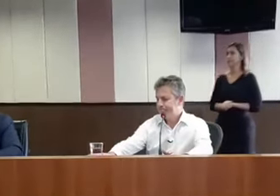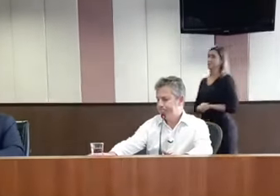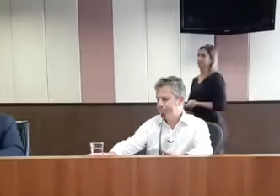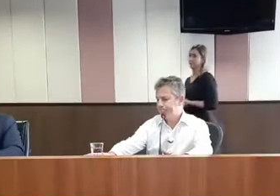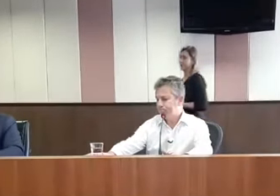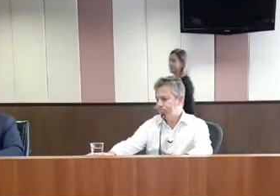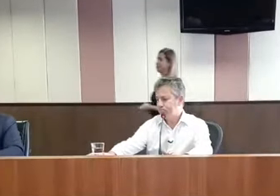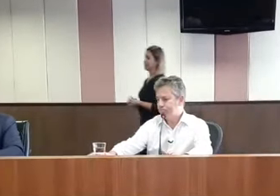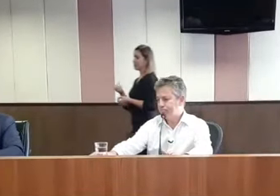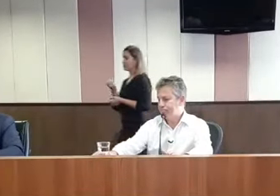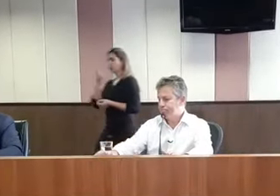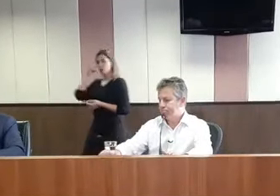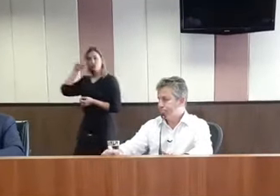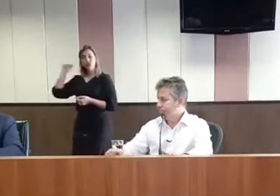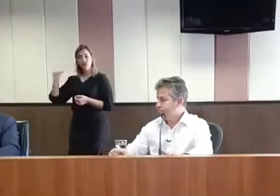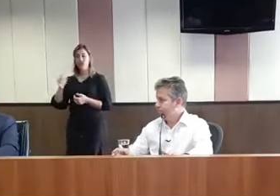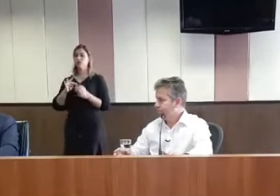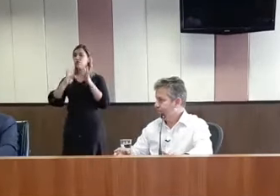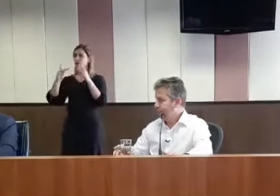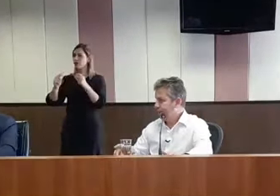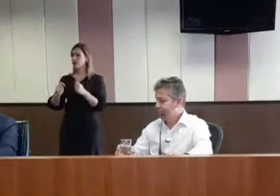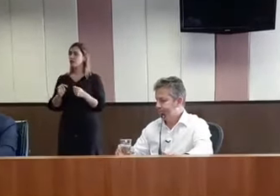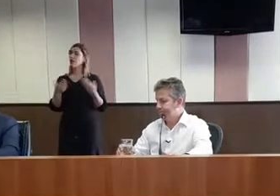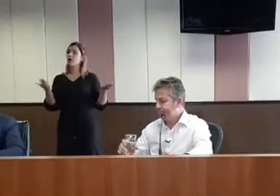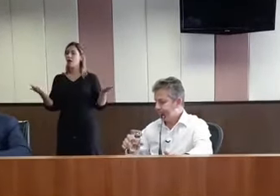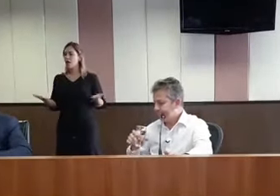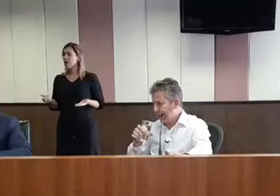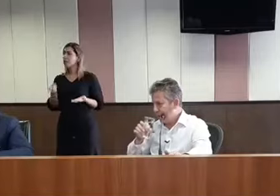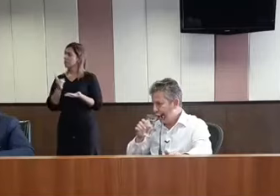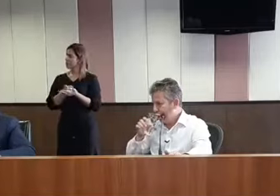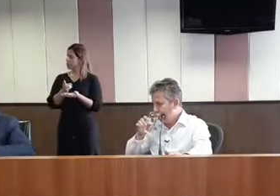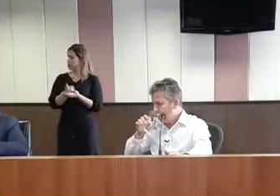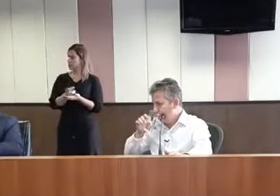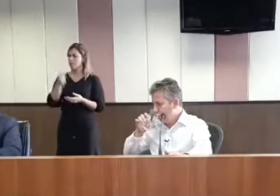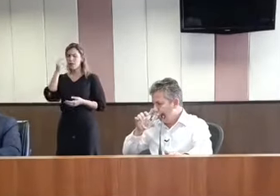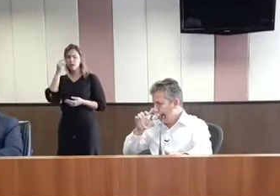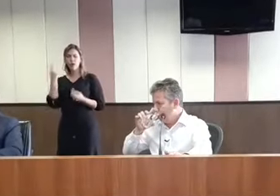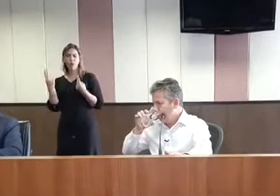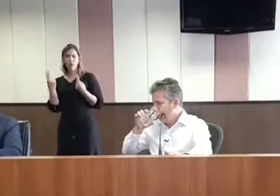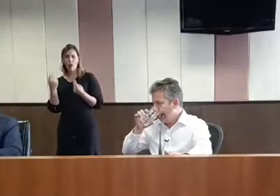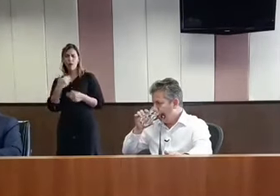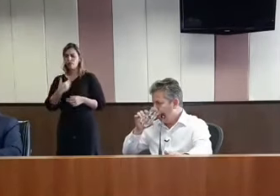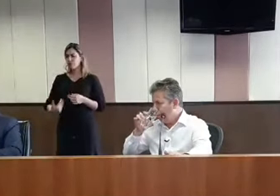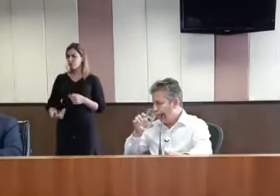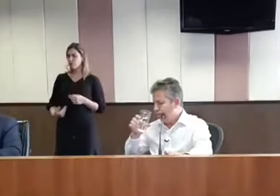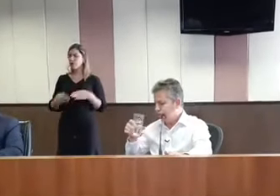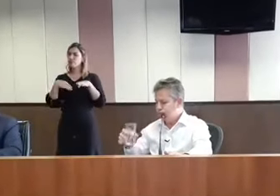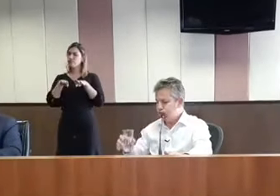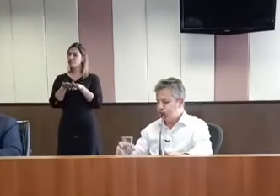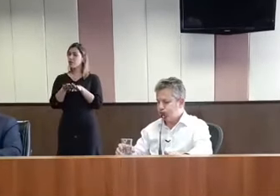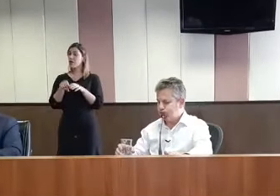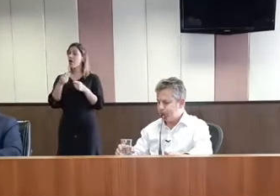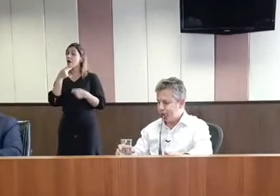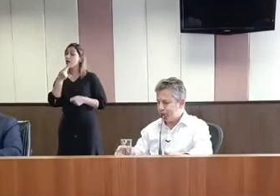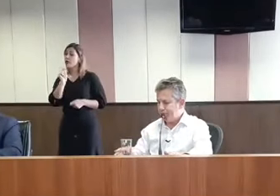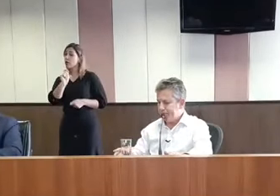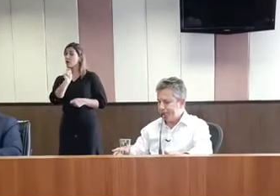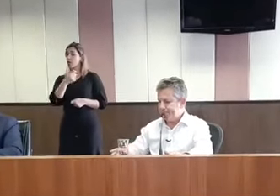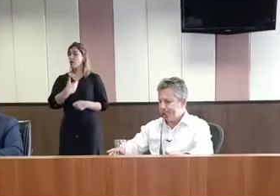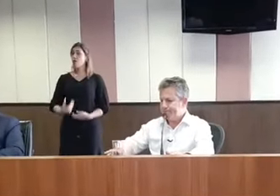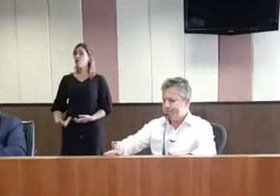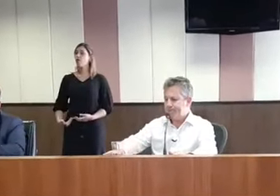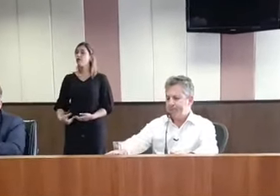Bom dia a todos. Nessa mesma linha de pensamento do nosso governador, deixar claro que a nível do governo do